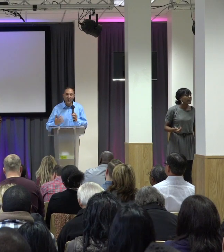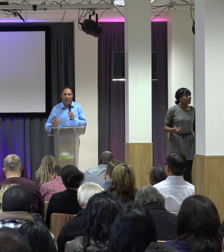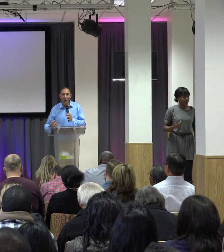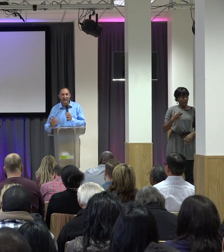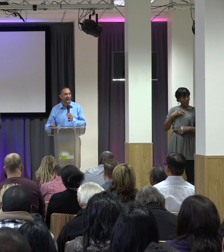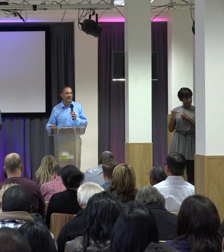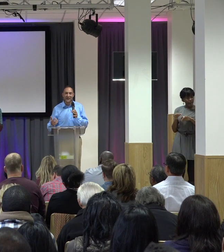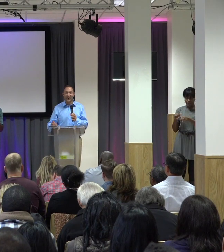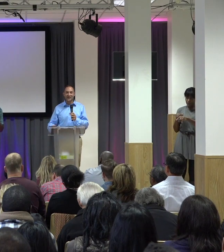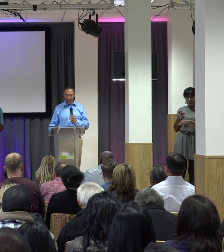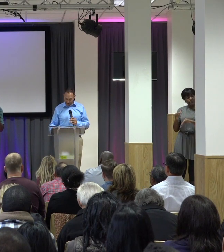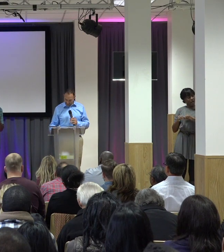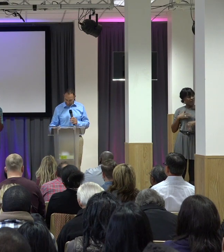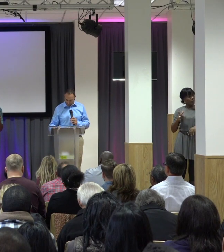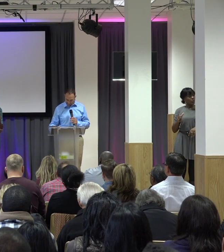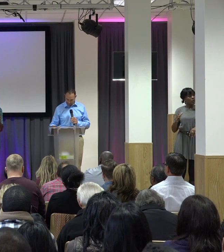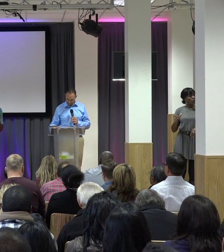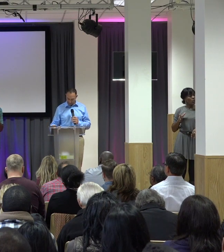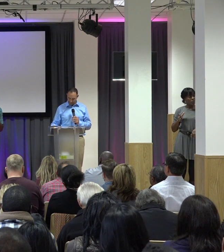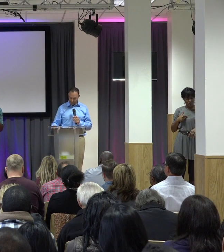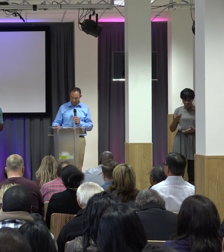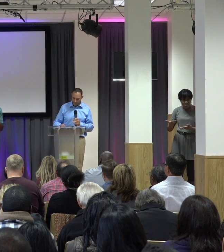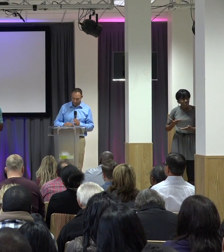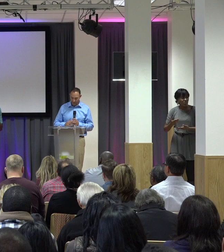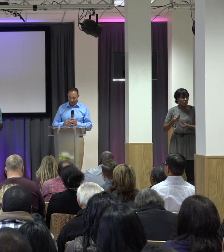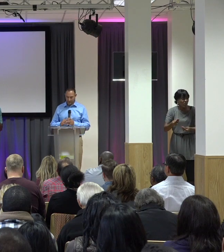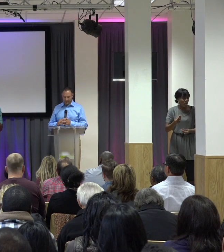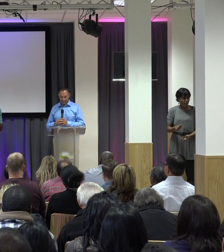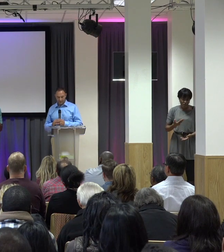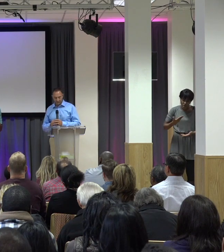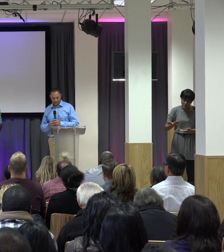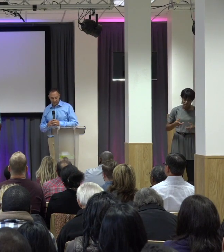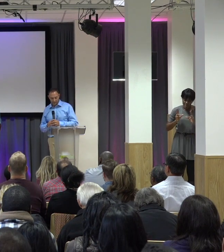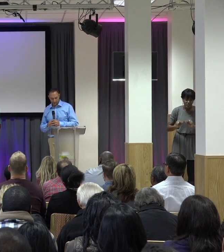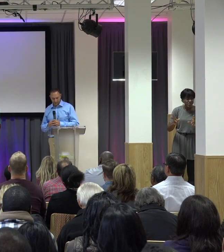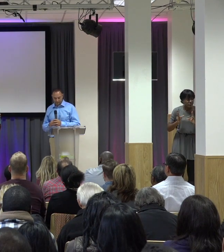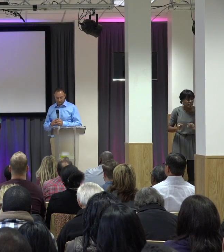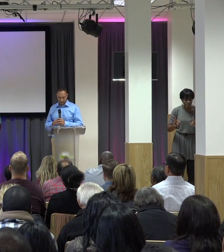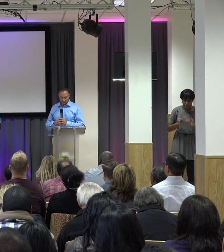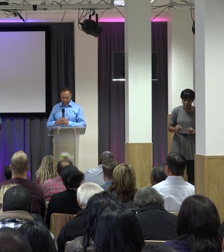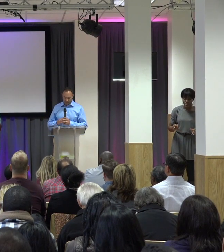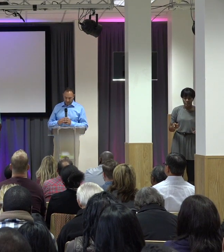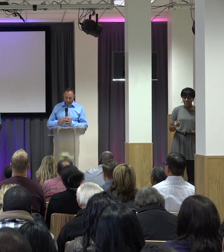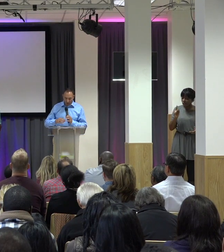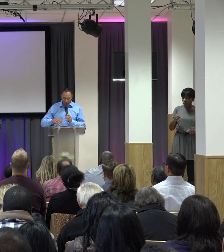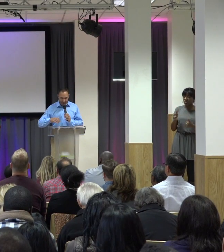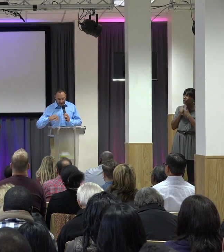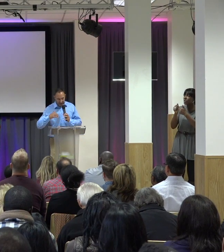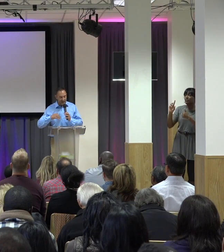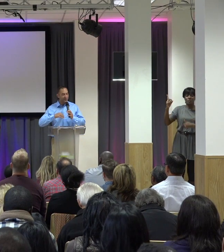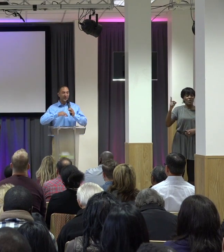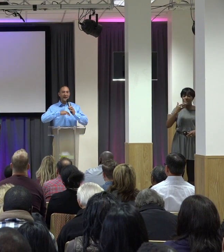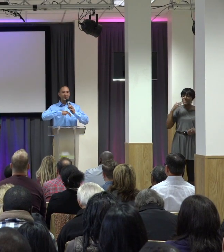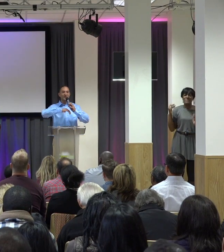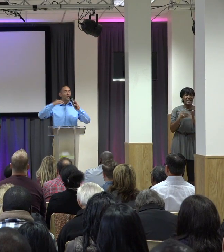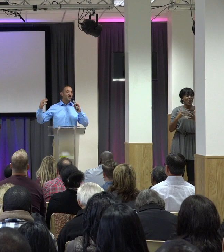no better way to live than God's way. qu'il n'y a pas de meilleure manière de vivre que la manière de Dieu. That we believe that